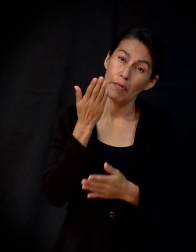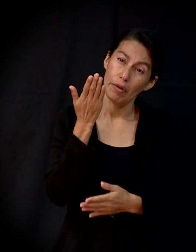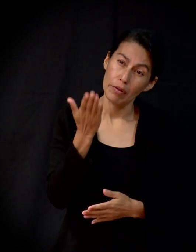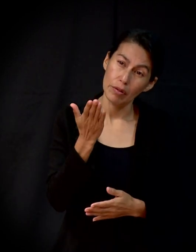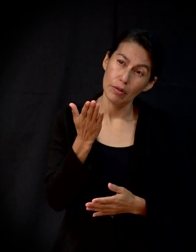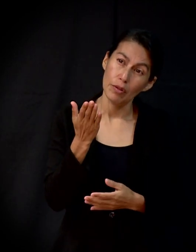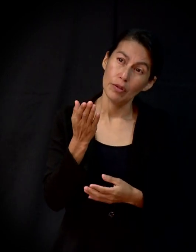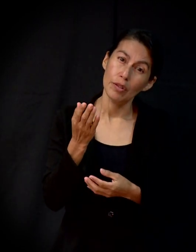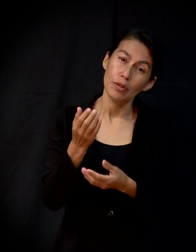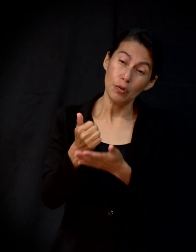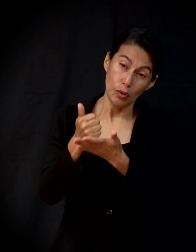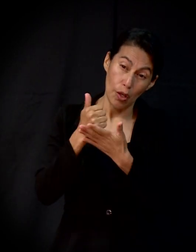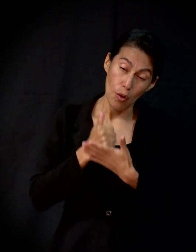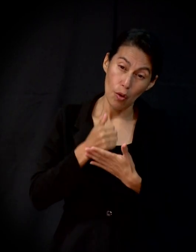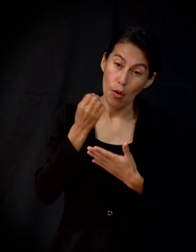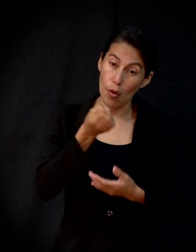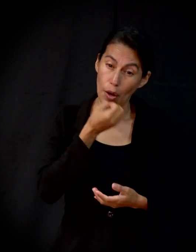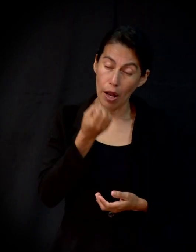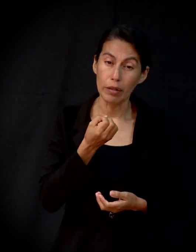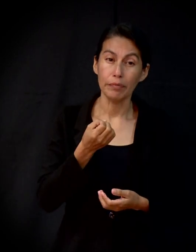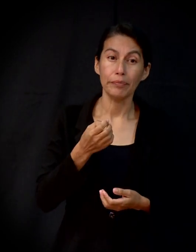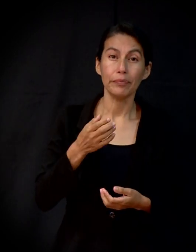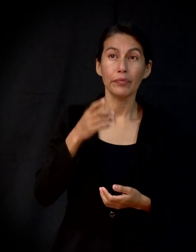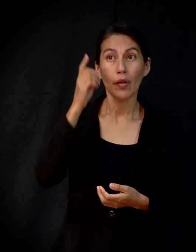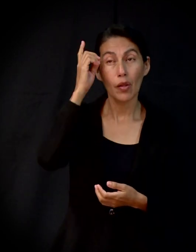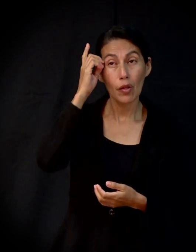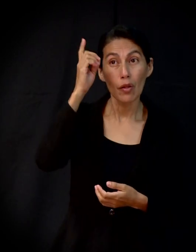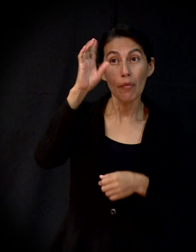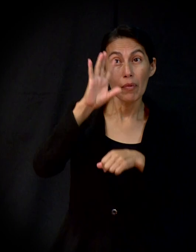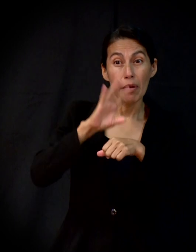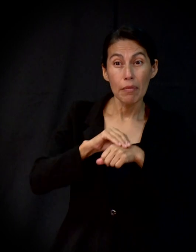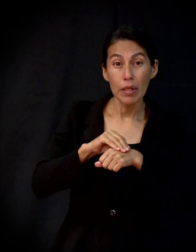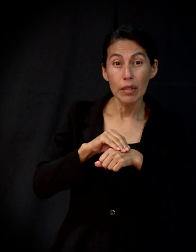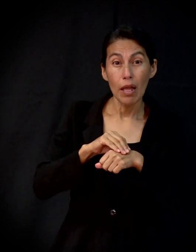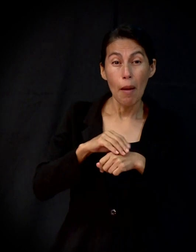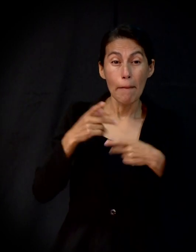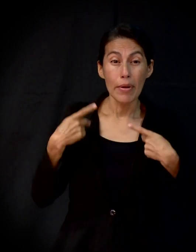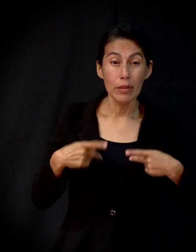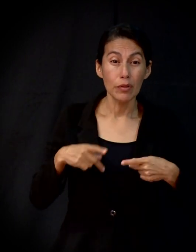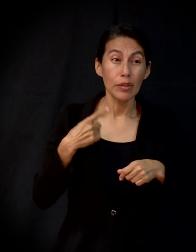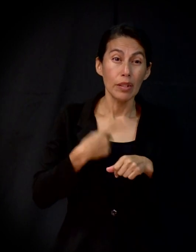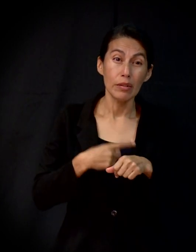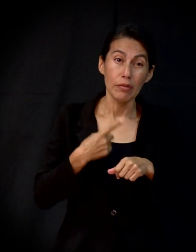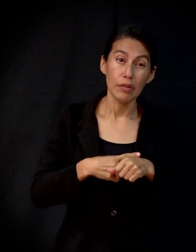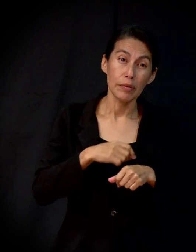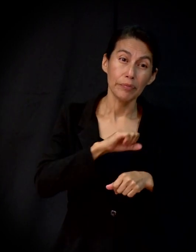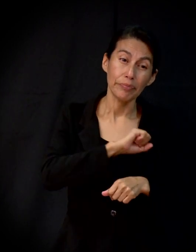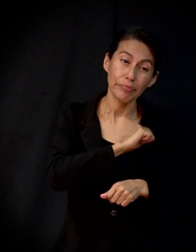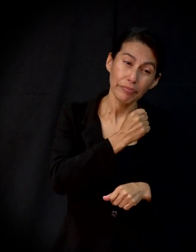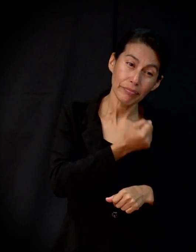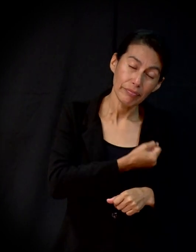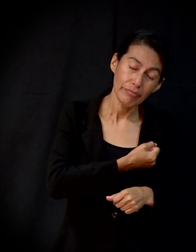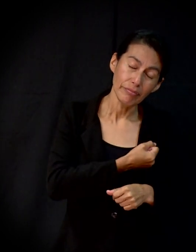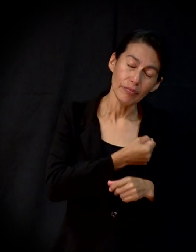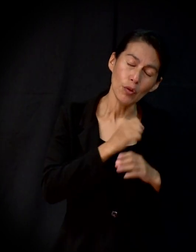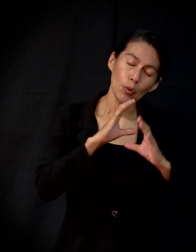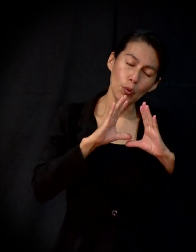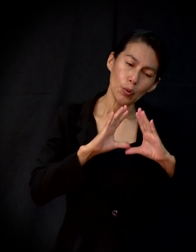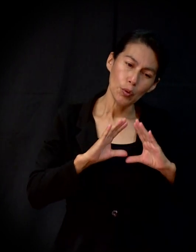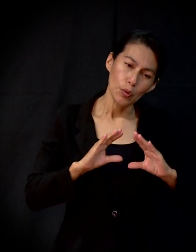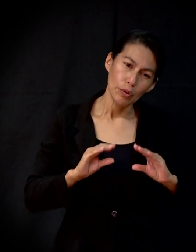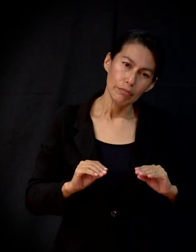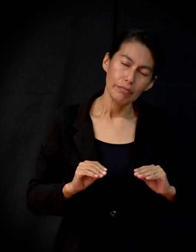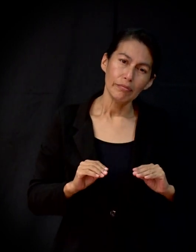peticiones, porque el Eterno le permita recuperar la salud a todos los enfermos, que el Espíritu Santo nos deje insistir